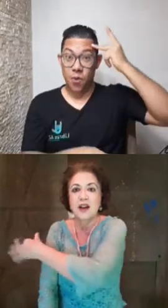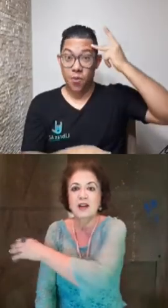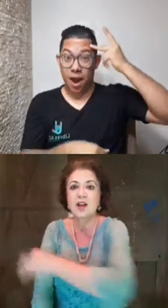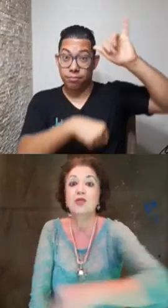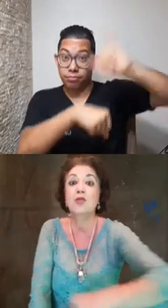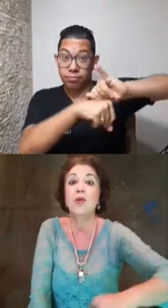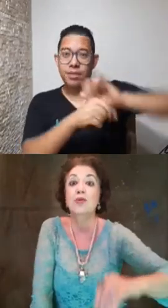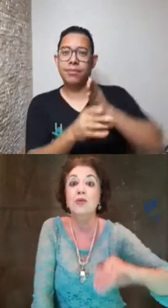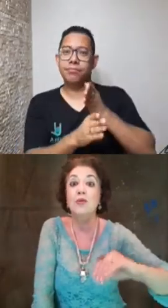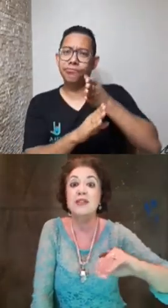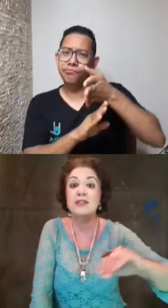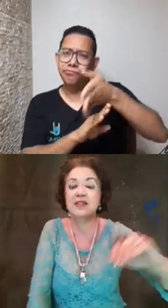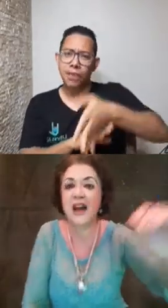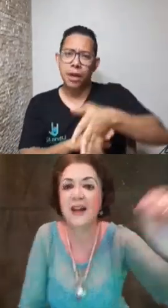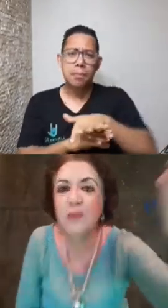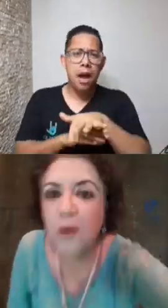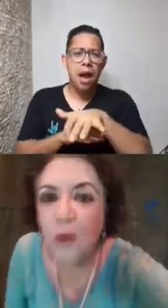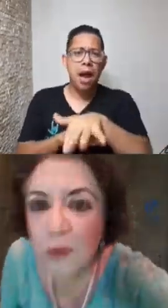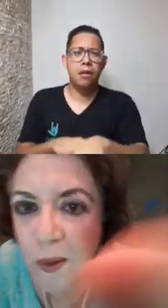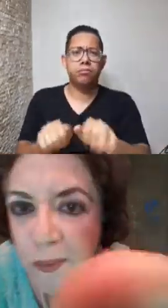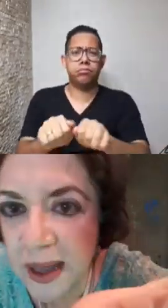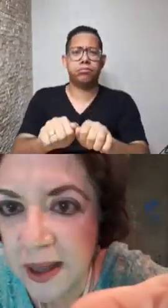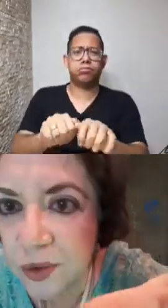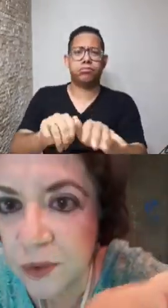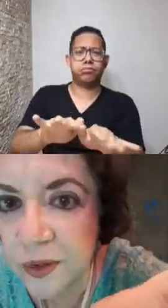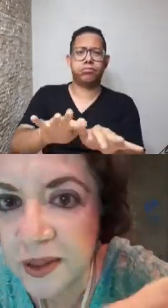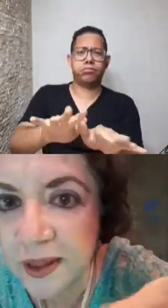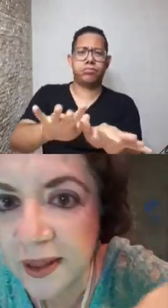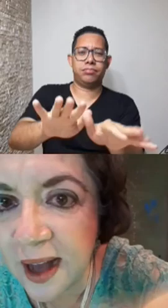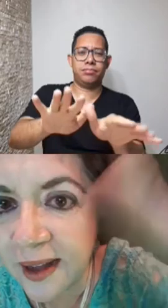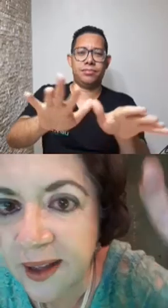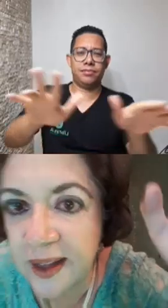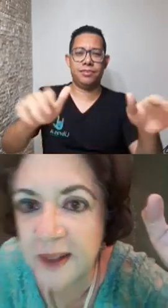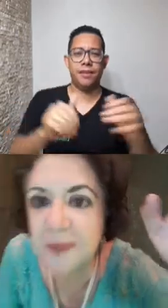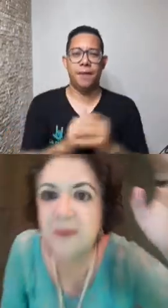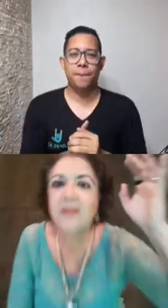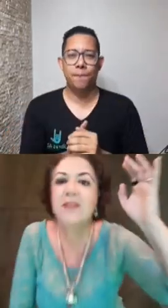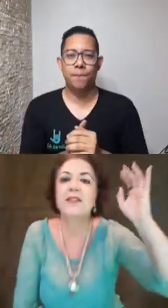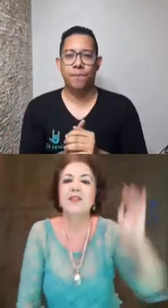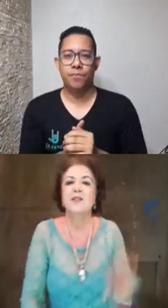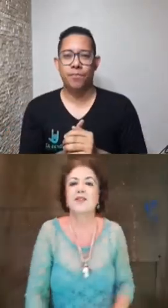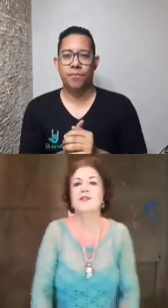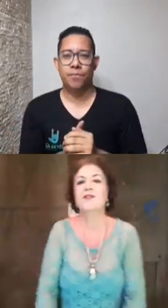corta todo o estado. Um momento, vou desligar aqui.